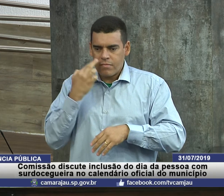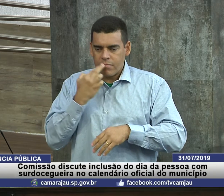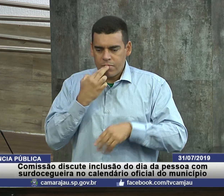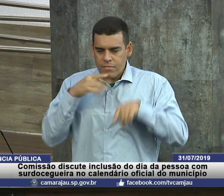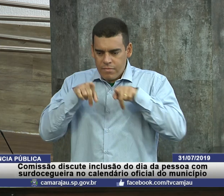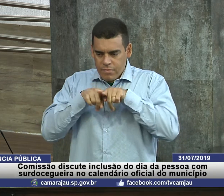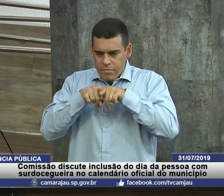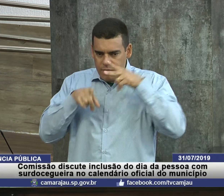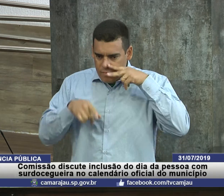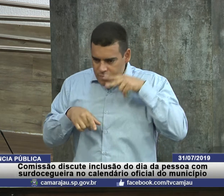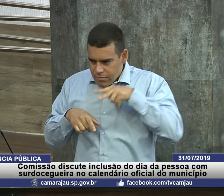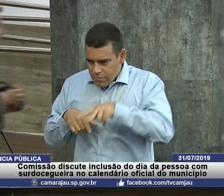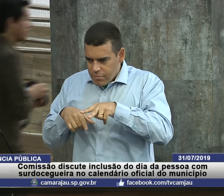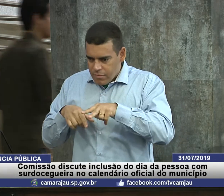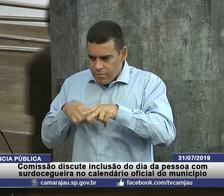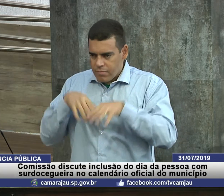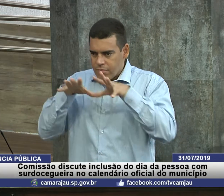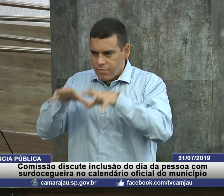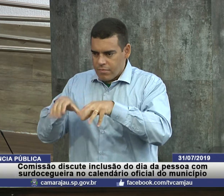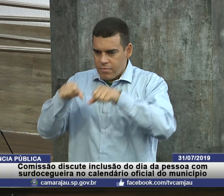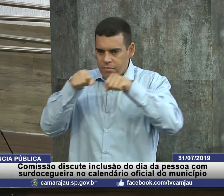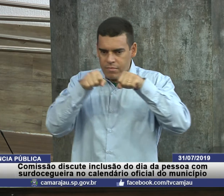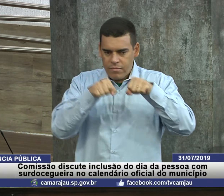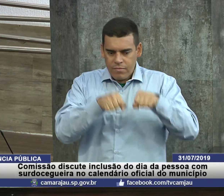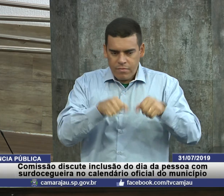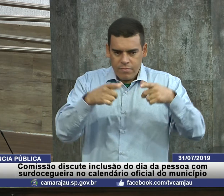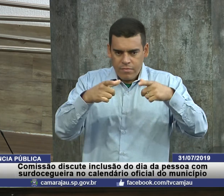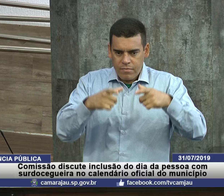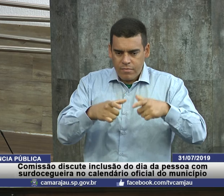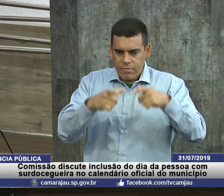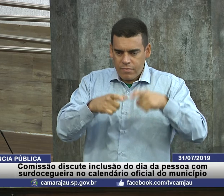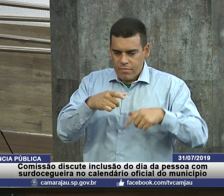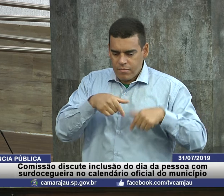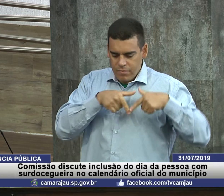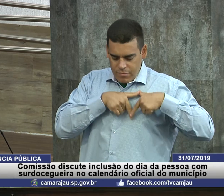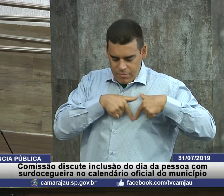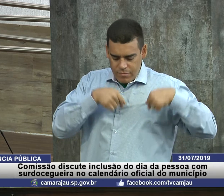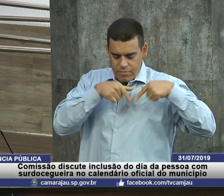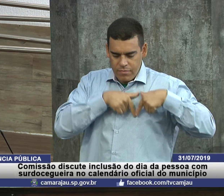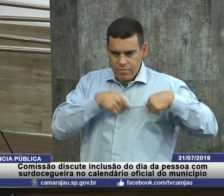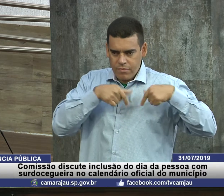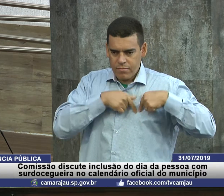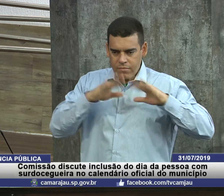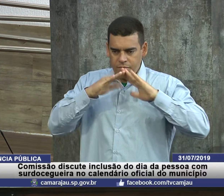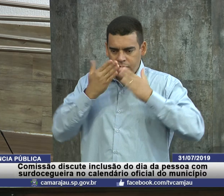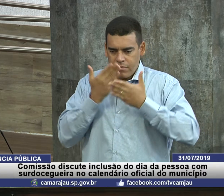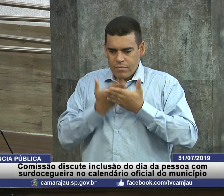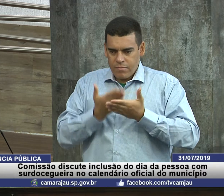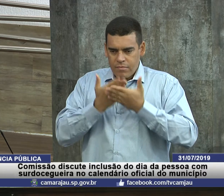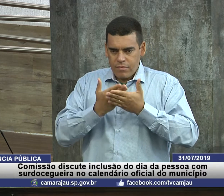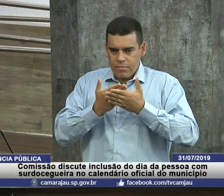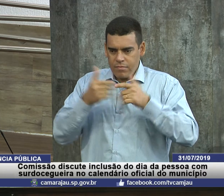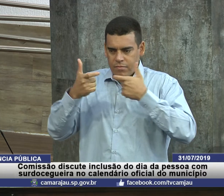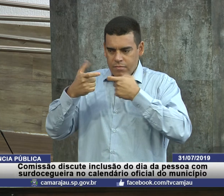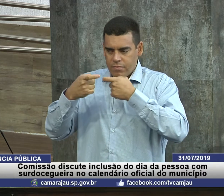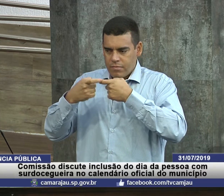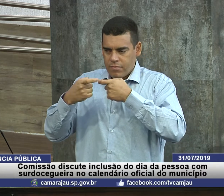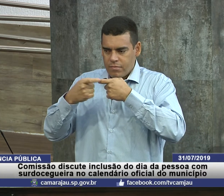muitas terapias de fala, né? E foi diagnosticado a minha surdez aí, né, posteriormente, já criança.